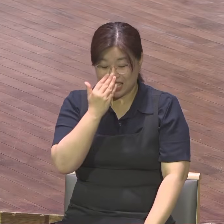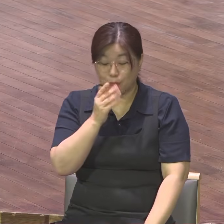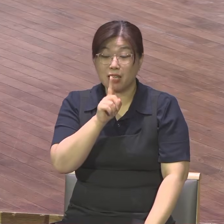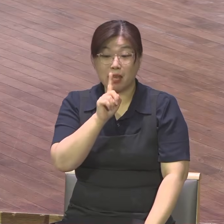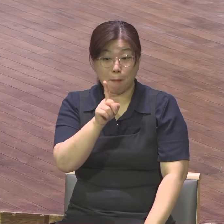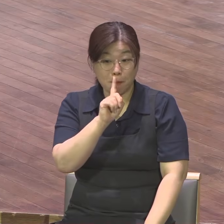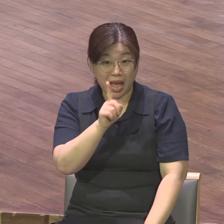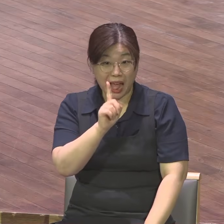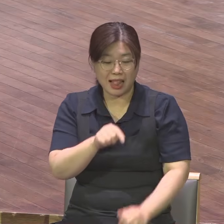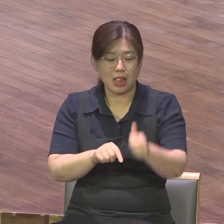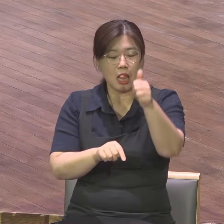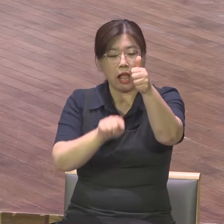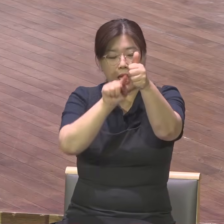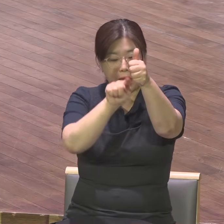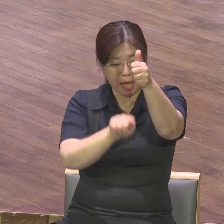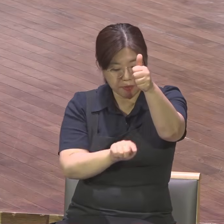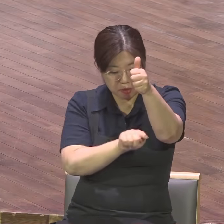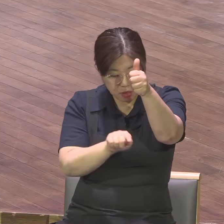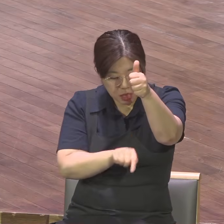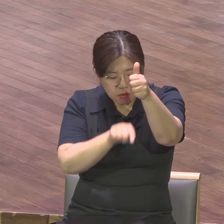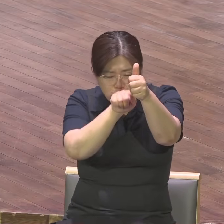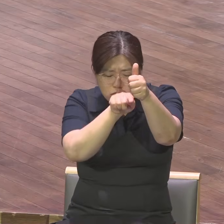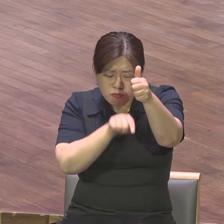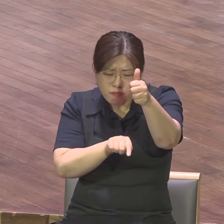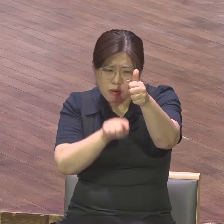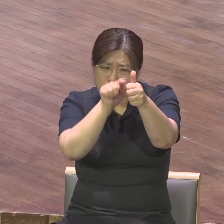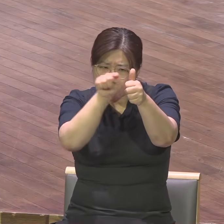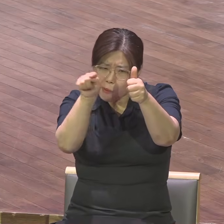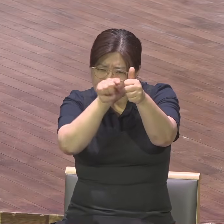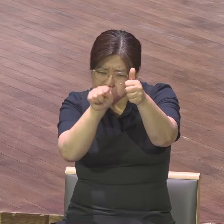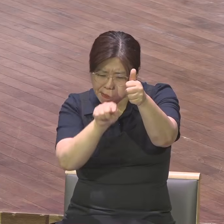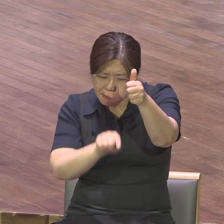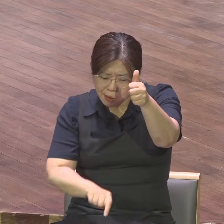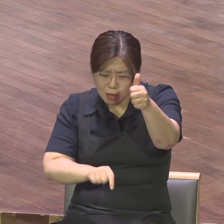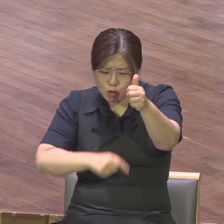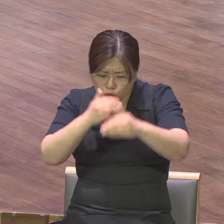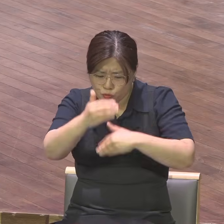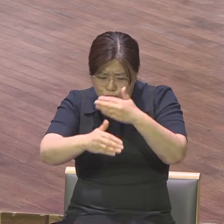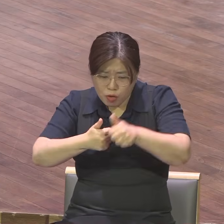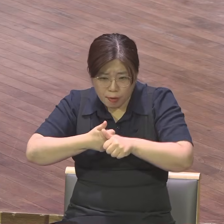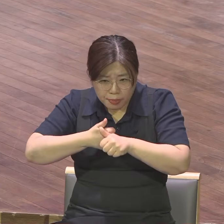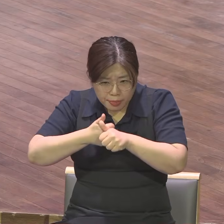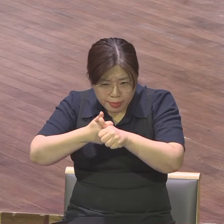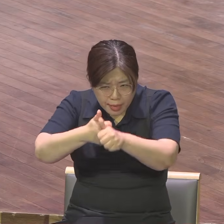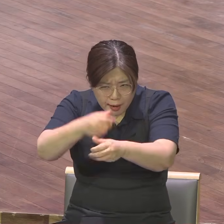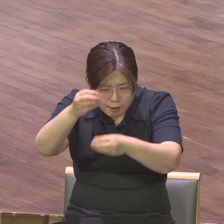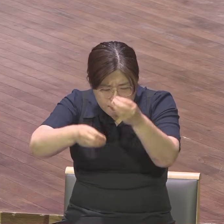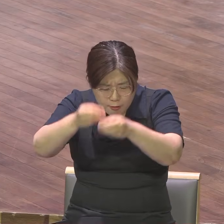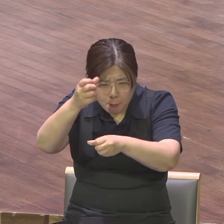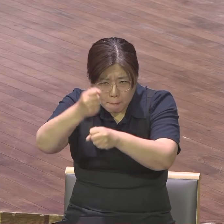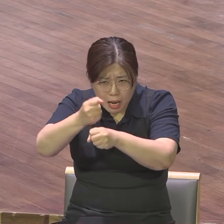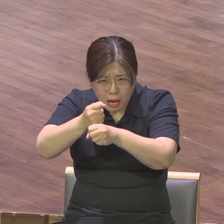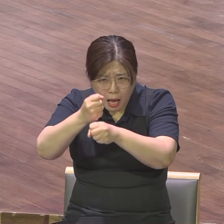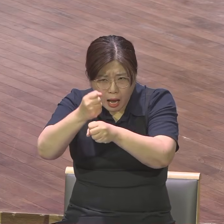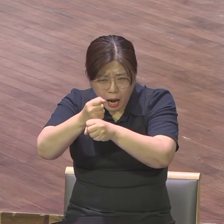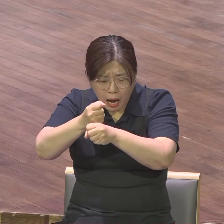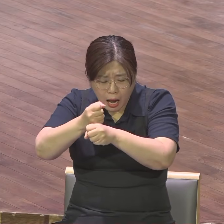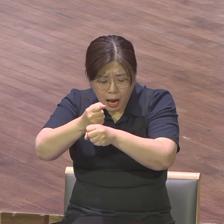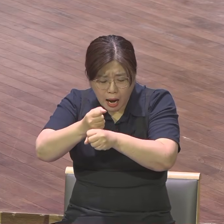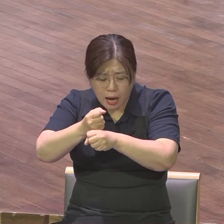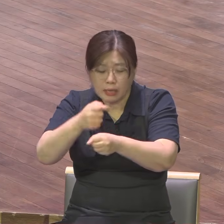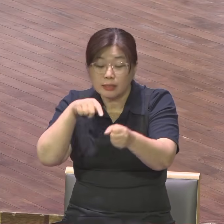처음부터 끝까지 순서대로 이것을 사용함으로써 모든 삶의 모든 영역에서 모든